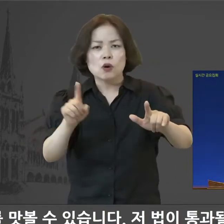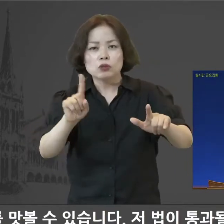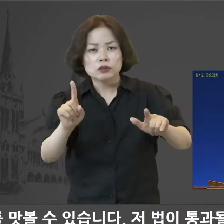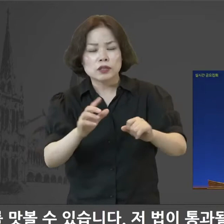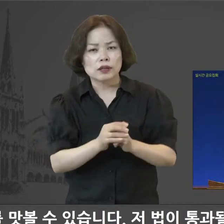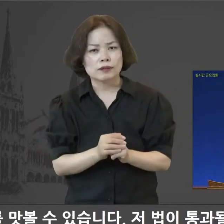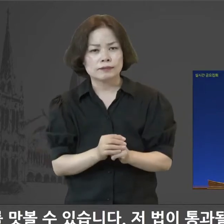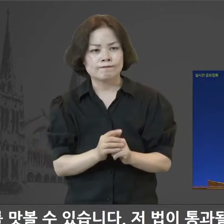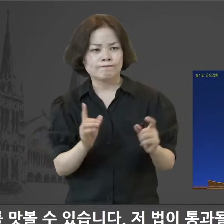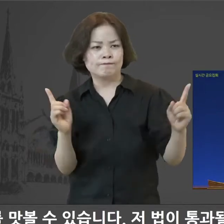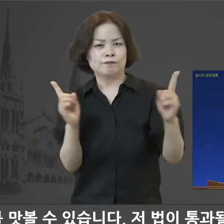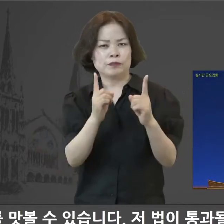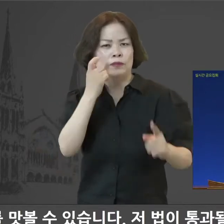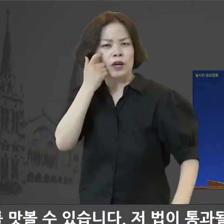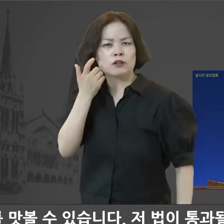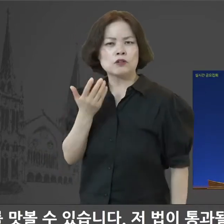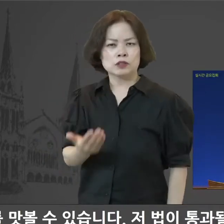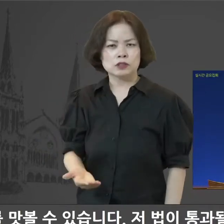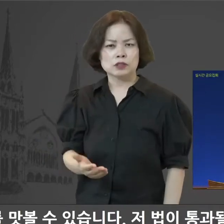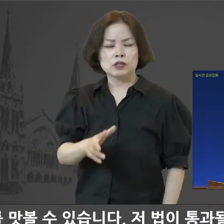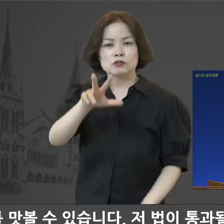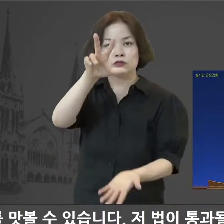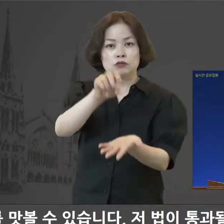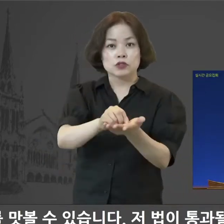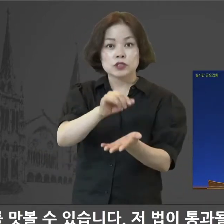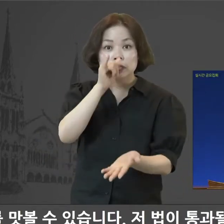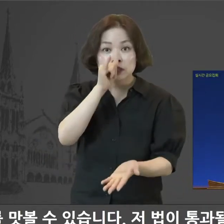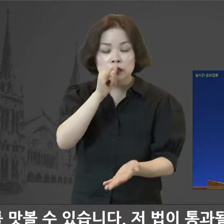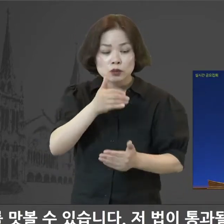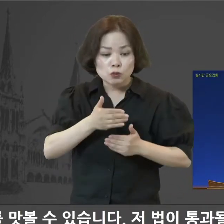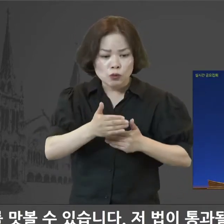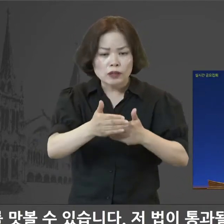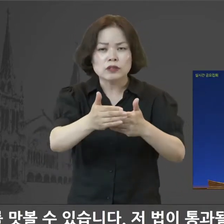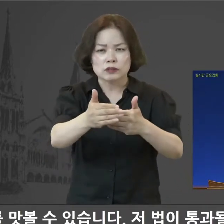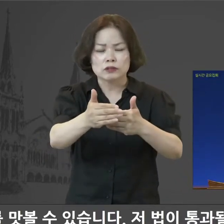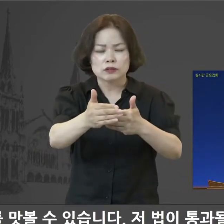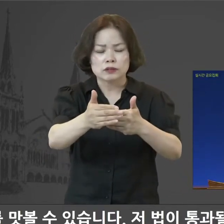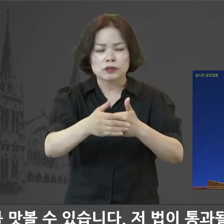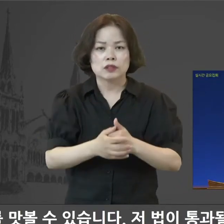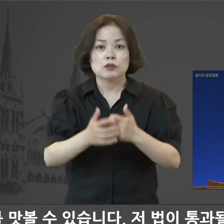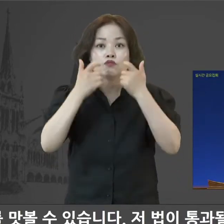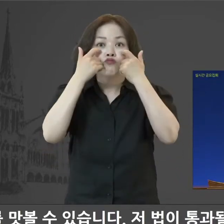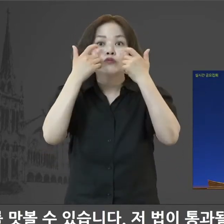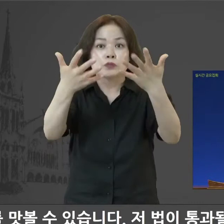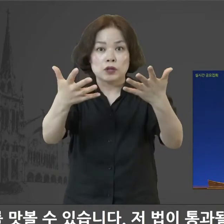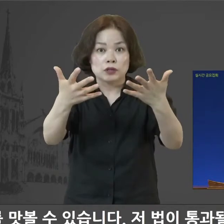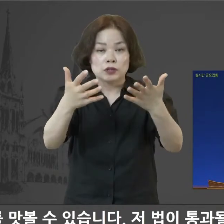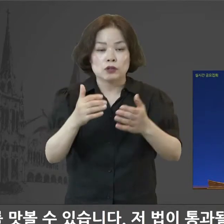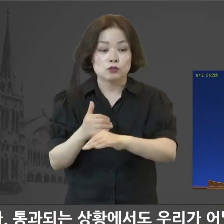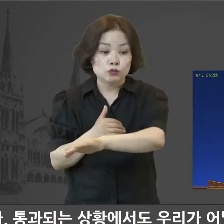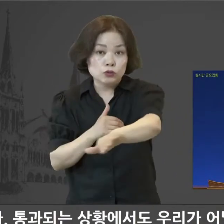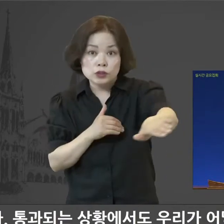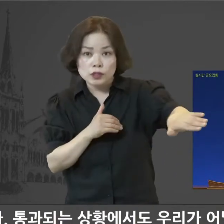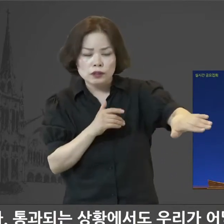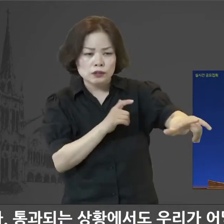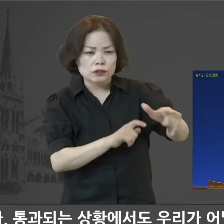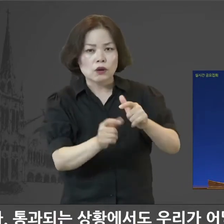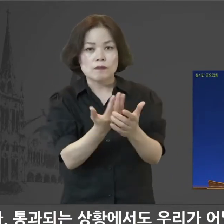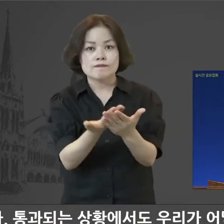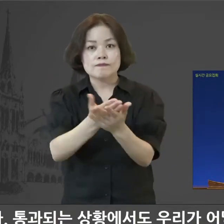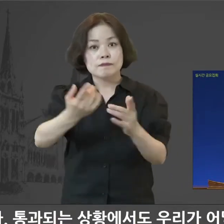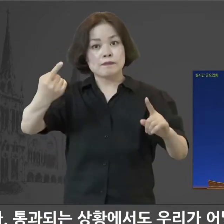대응할 것이냐라고 하는 과제가 있는 것이죠. 근데 그런 과정들이 저는 분명히 우리가 더